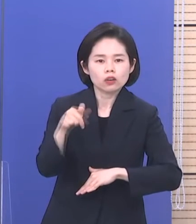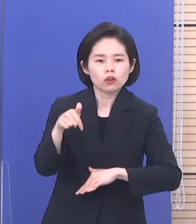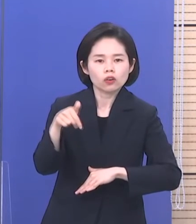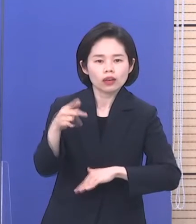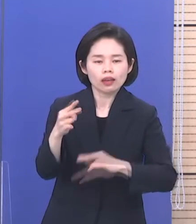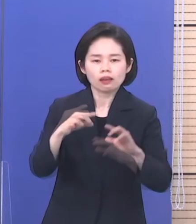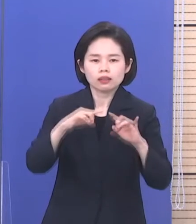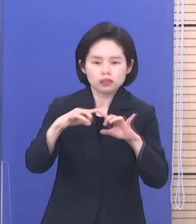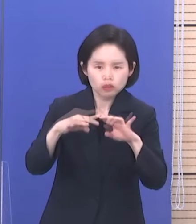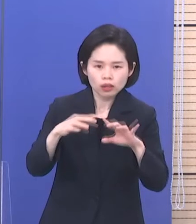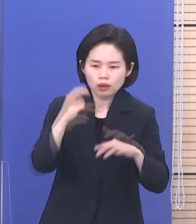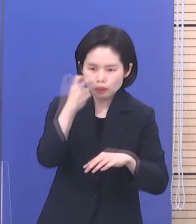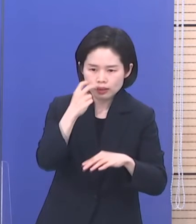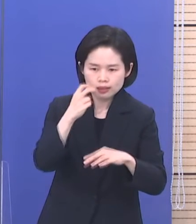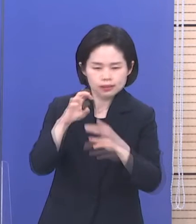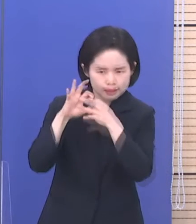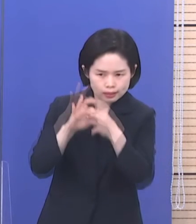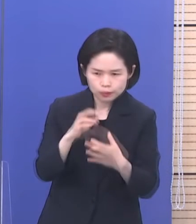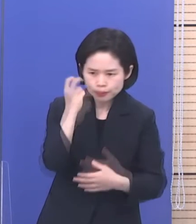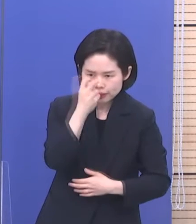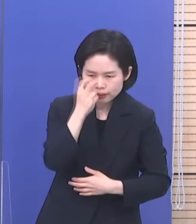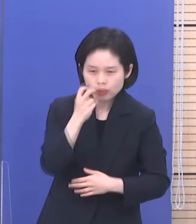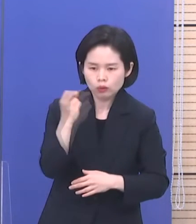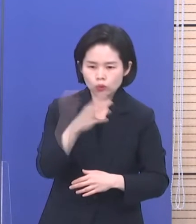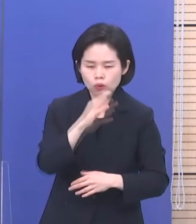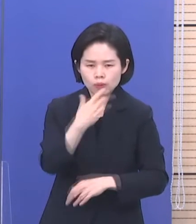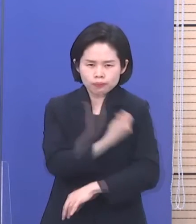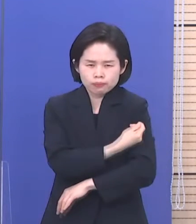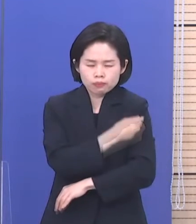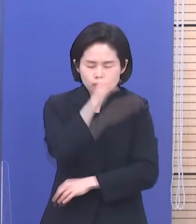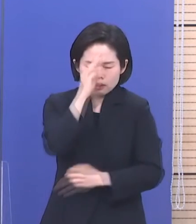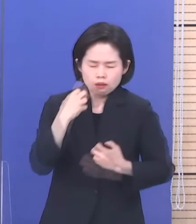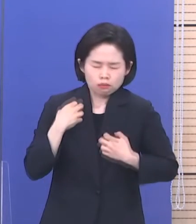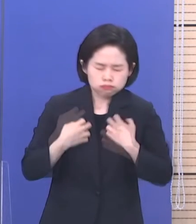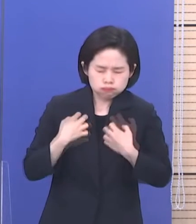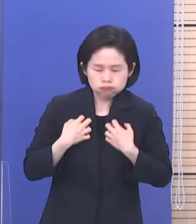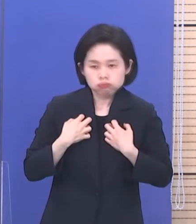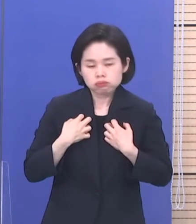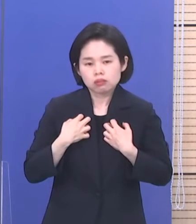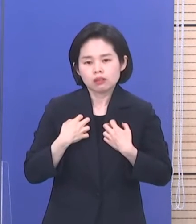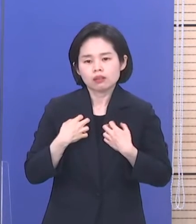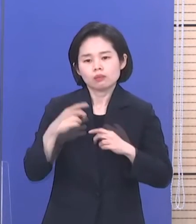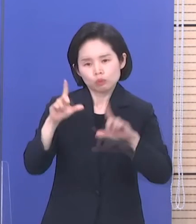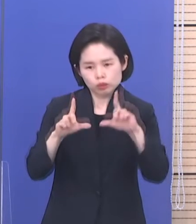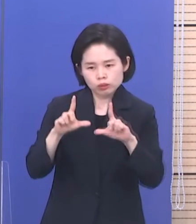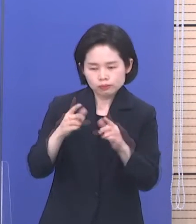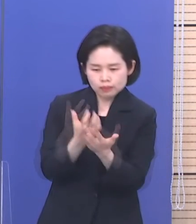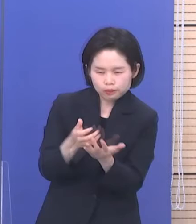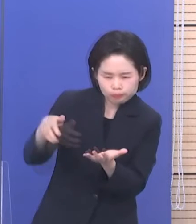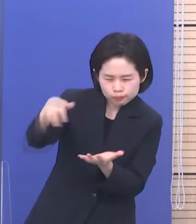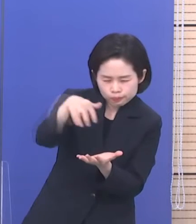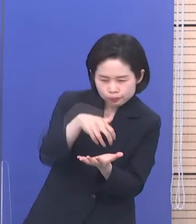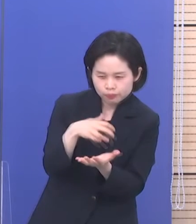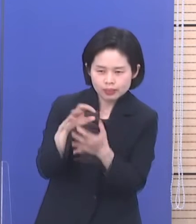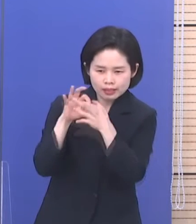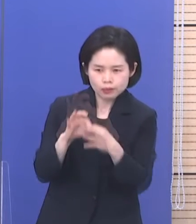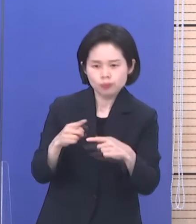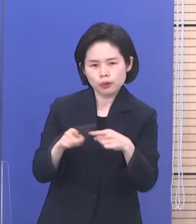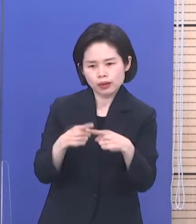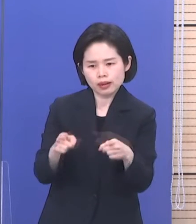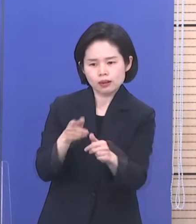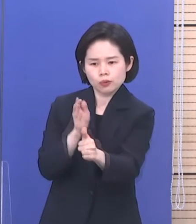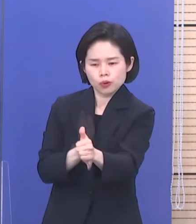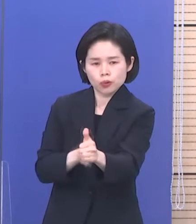관찰하고 이상 사례도 계속해서 수집하여 평가하도록 권고하였습니다. 저희